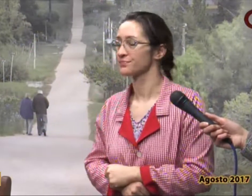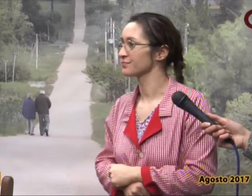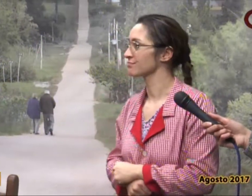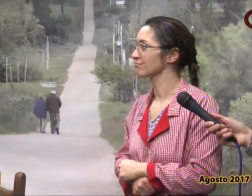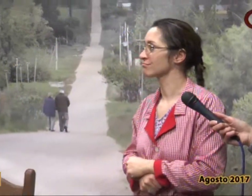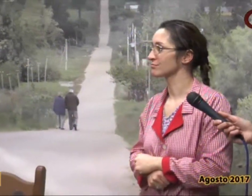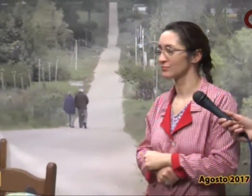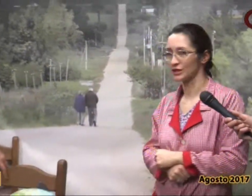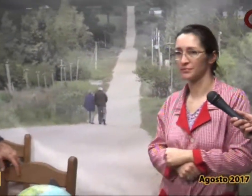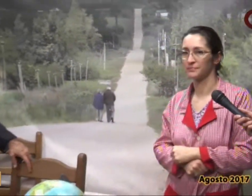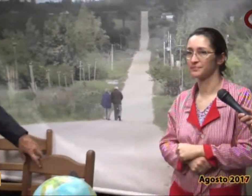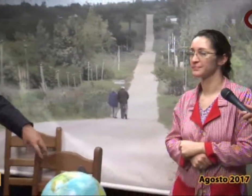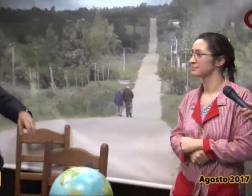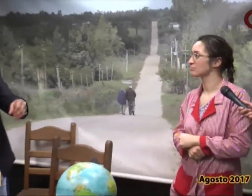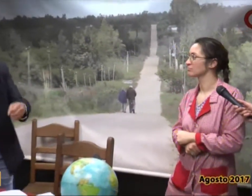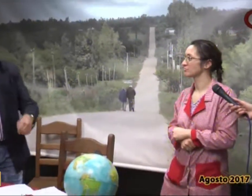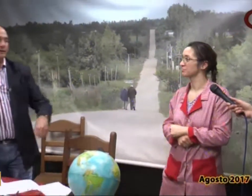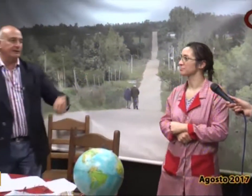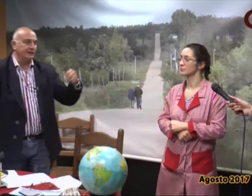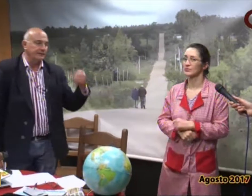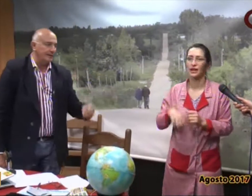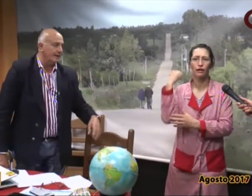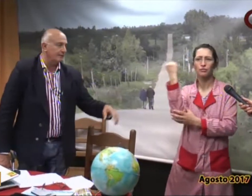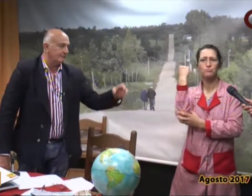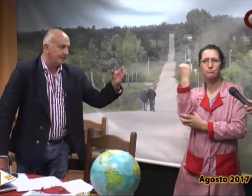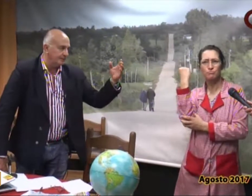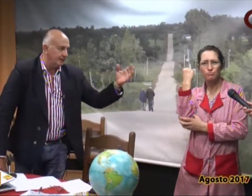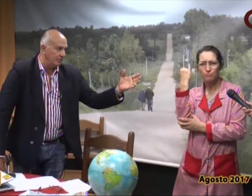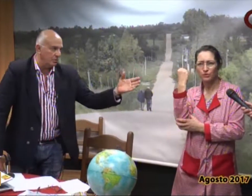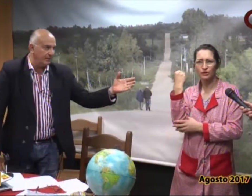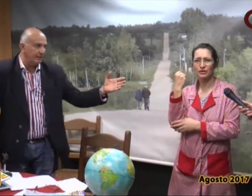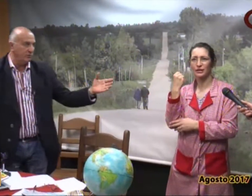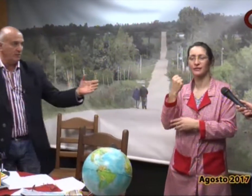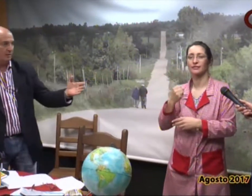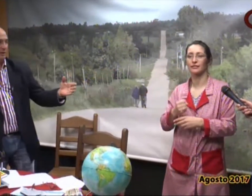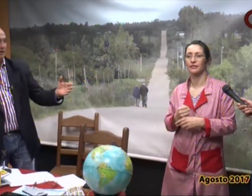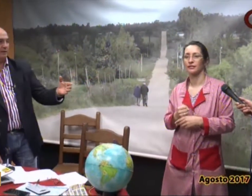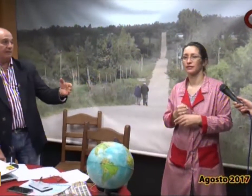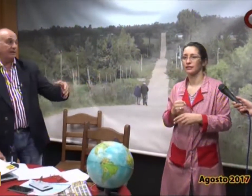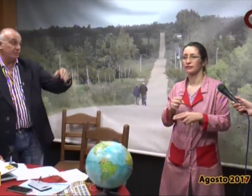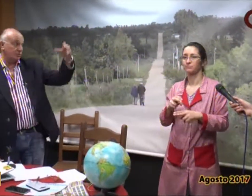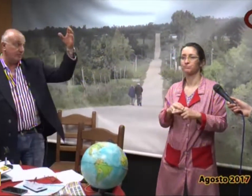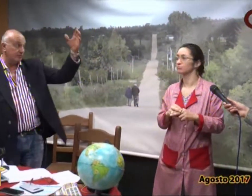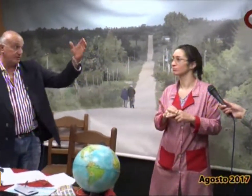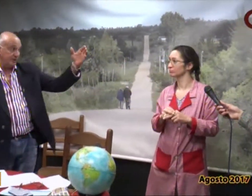media A 8 de la noche Es importante Reiterar Transmitirle a los compañeros Laura Además los otros compañeros Que están mirando